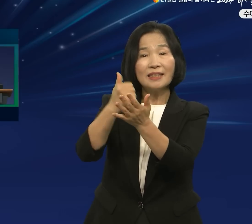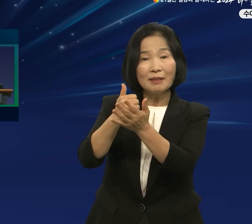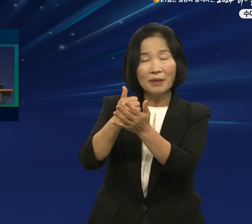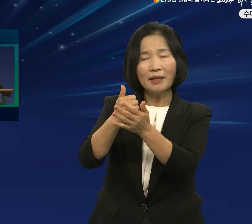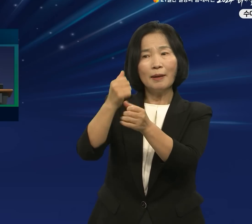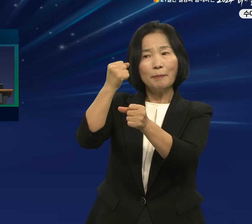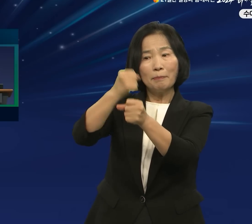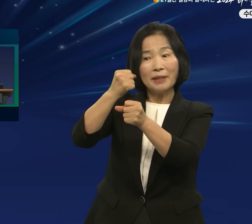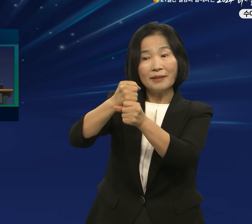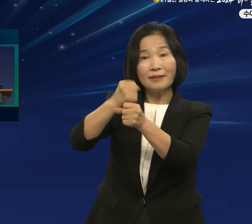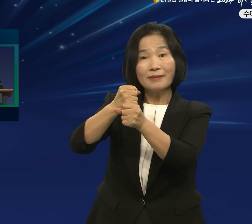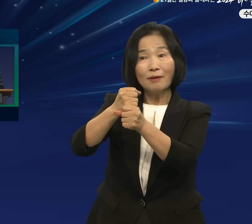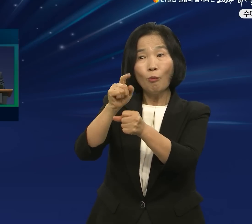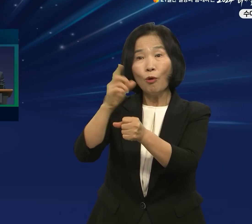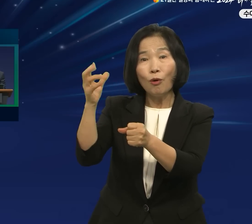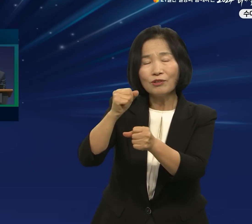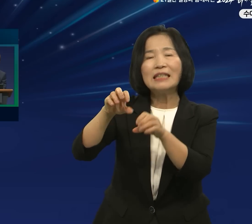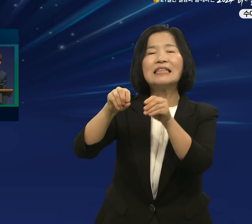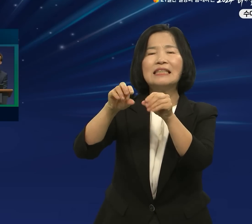흙으로